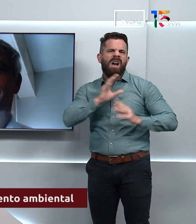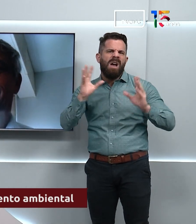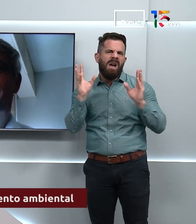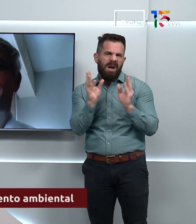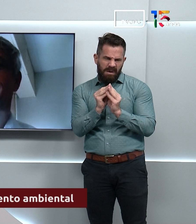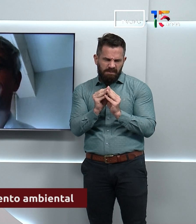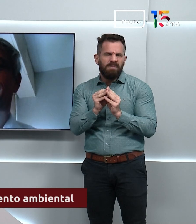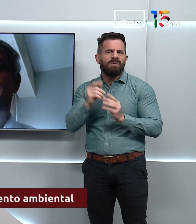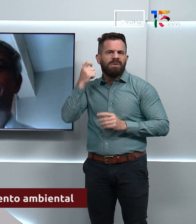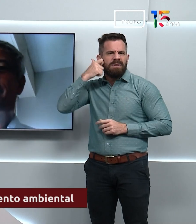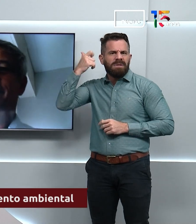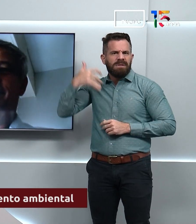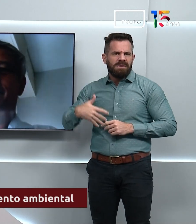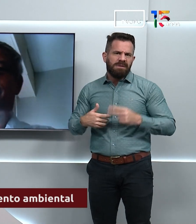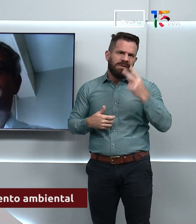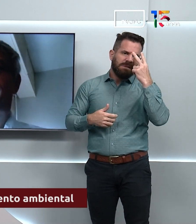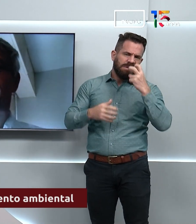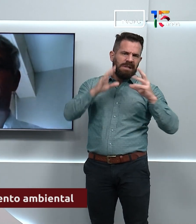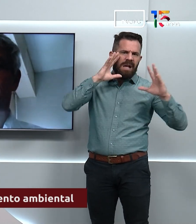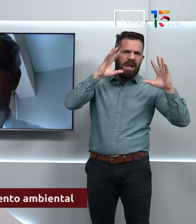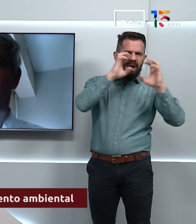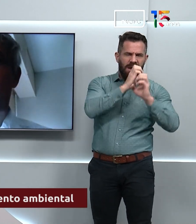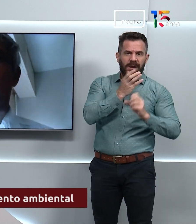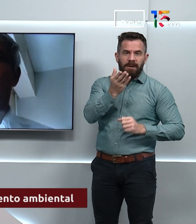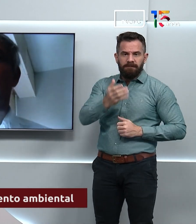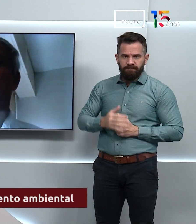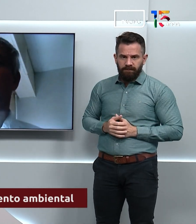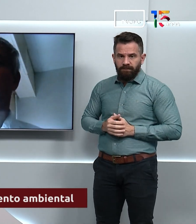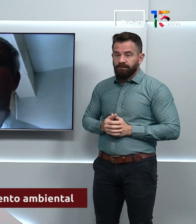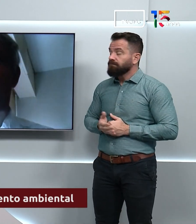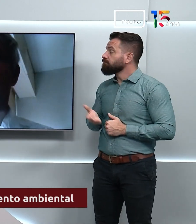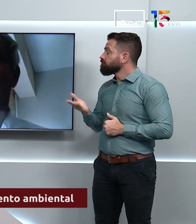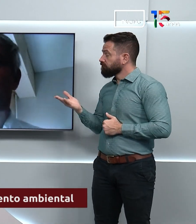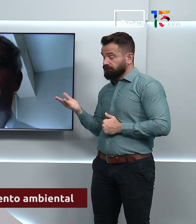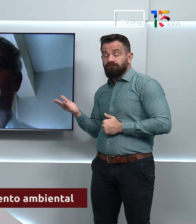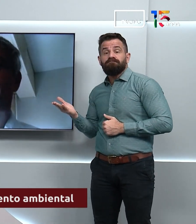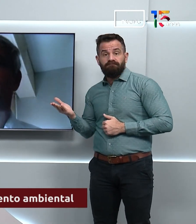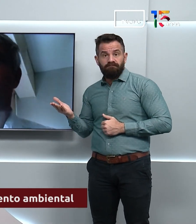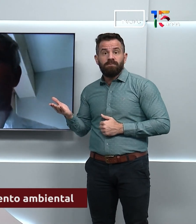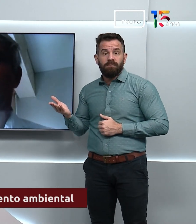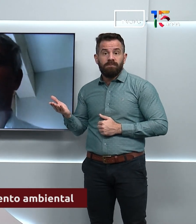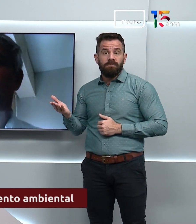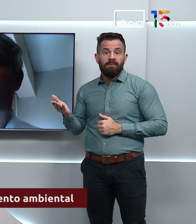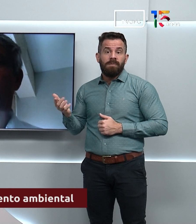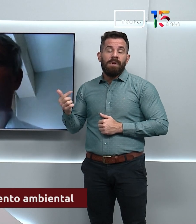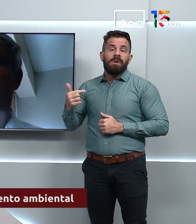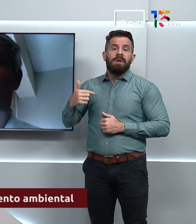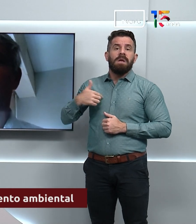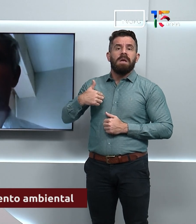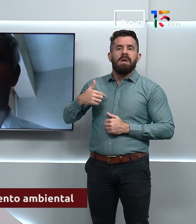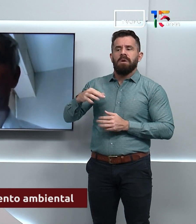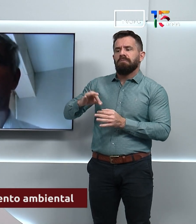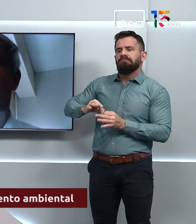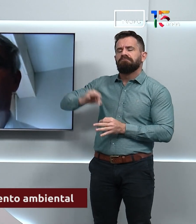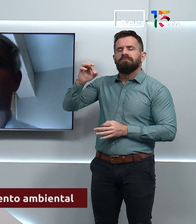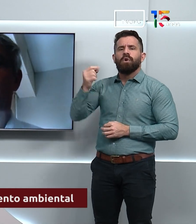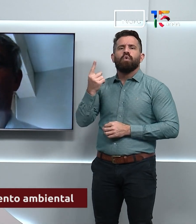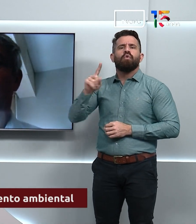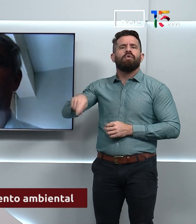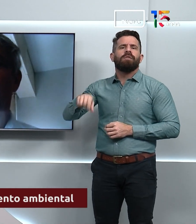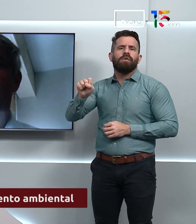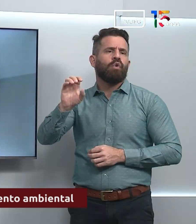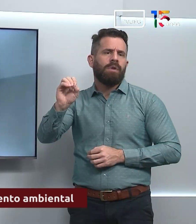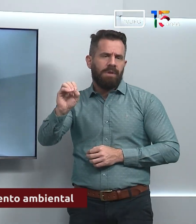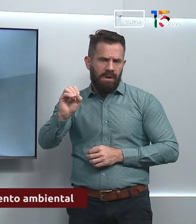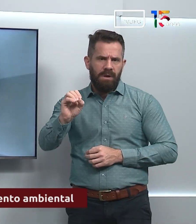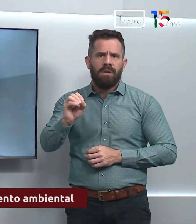rapidamente para o nosso público cego e de baixa visão. Sim, lógico. Bom, tenho cerca de 1,80 m,